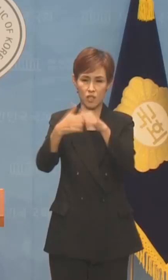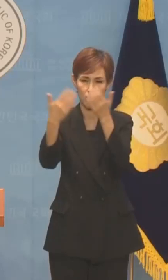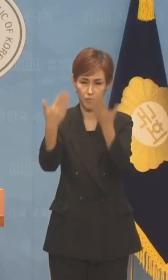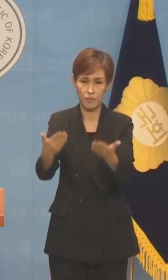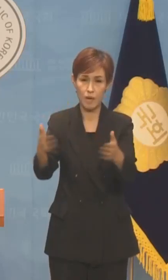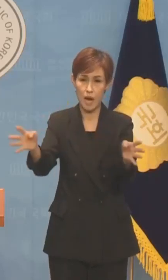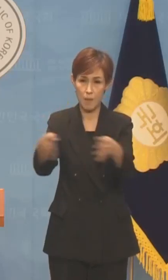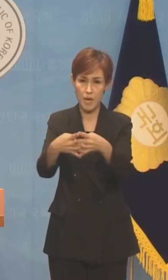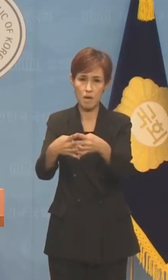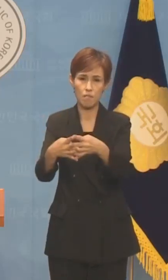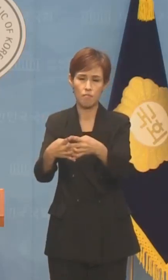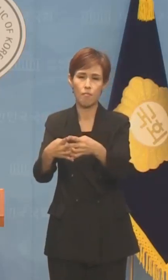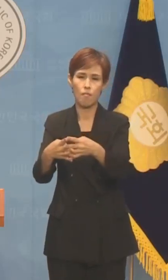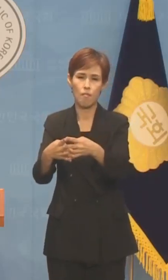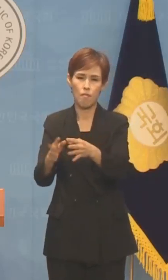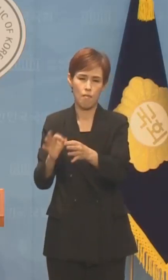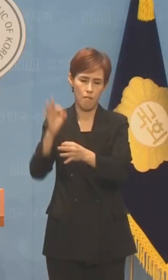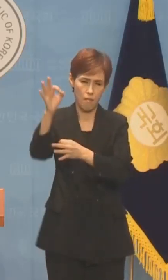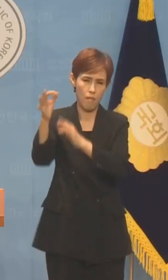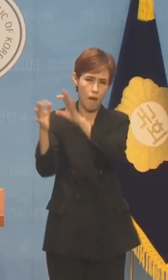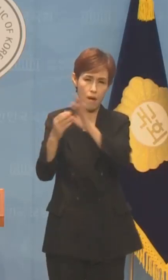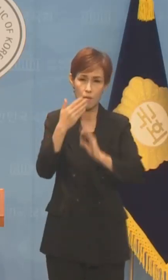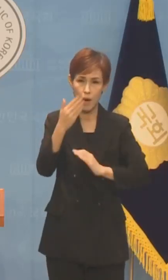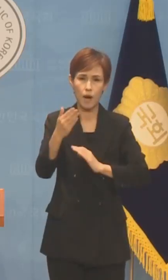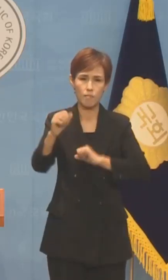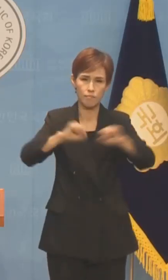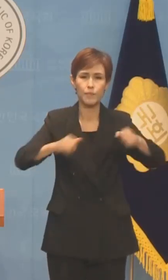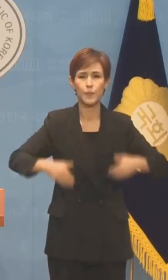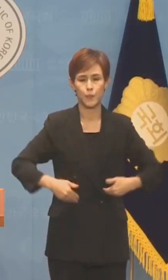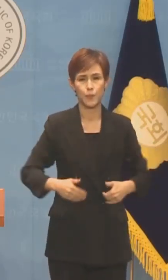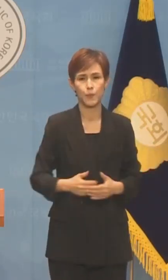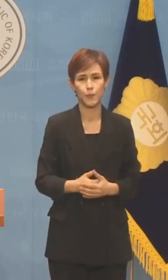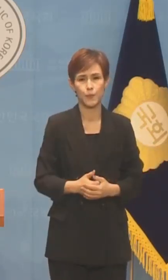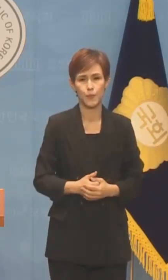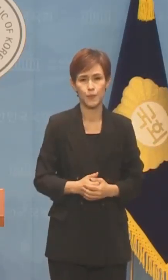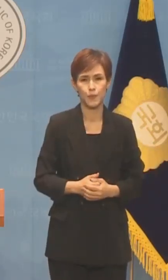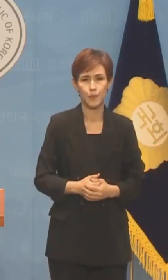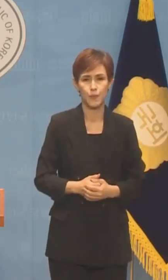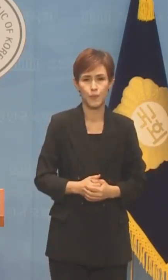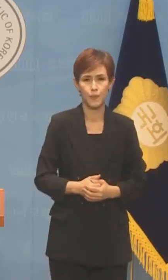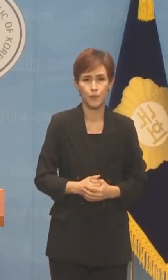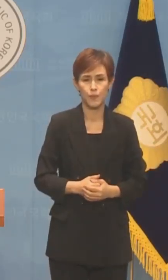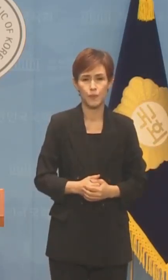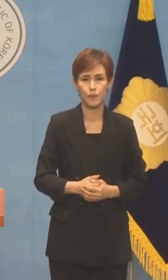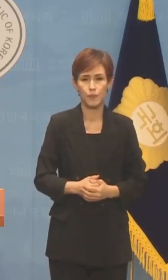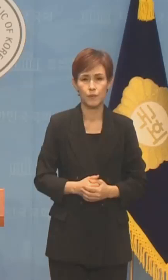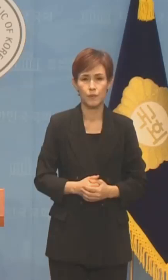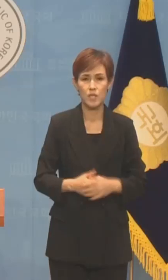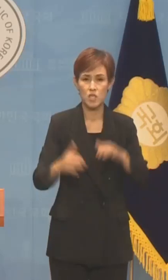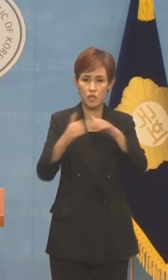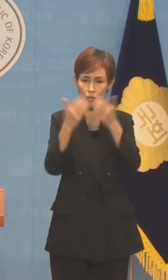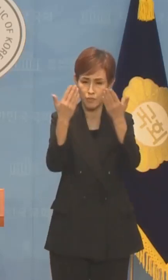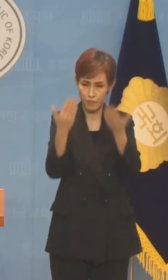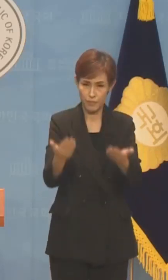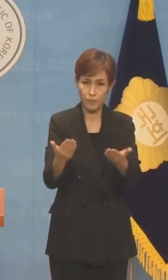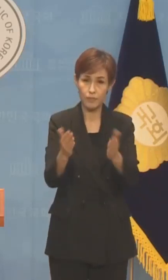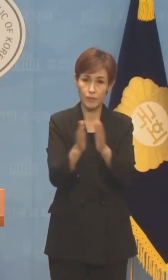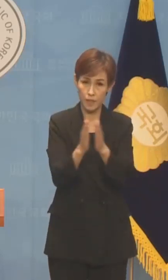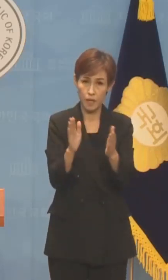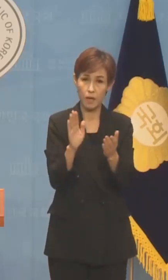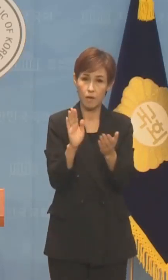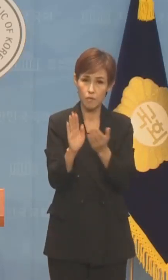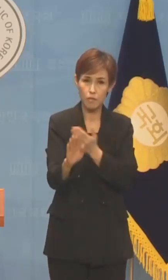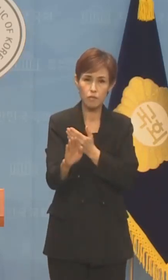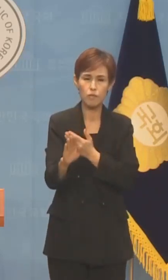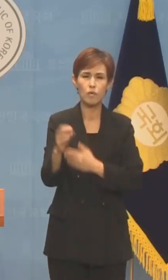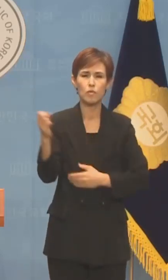영구적 전쟁 종식으로 이어질 수 있도록 나서야 합니다. 다시금 이번 휴전안을 시작으로 더는